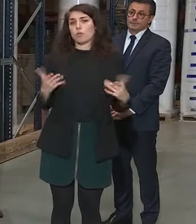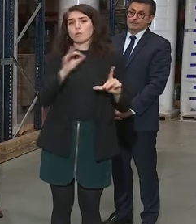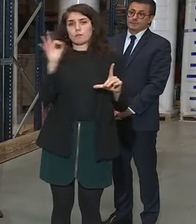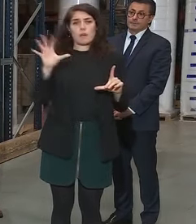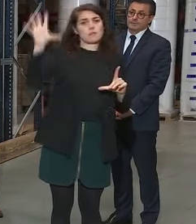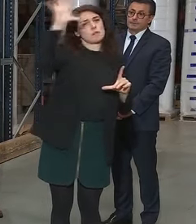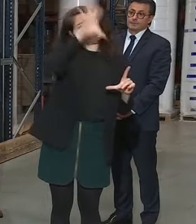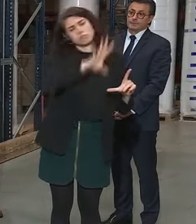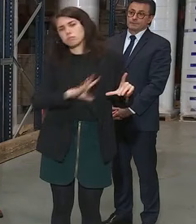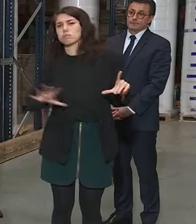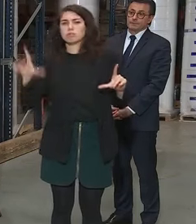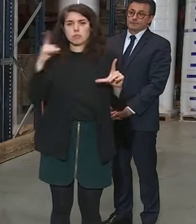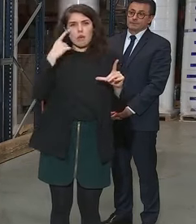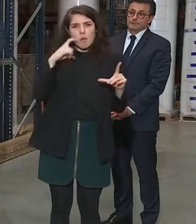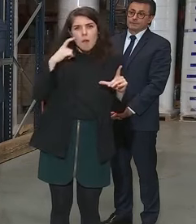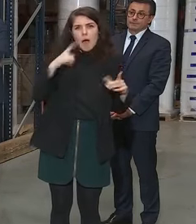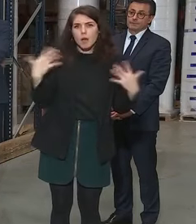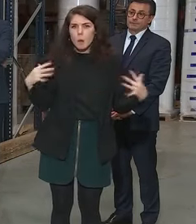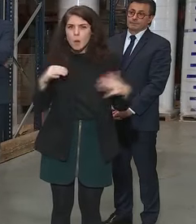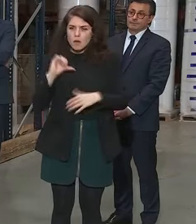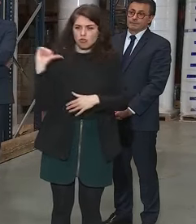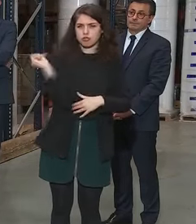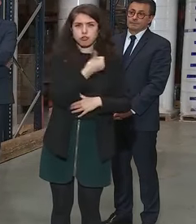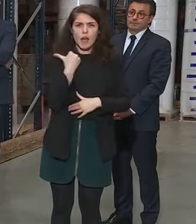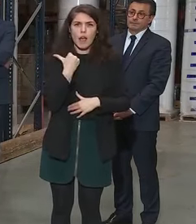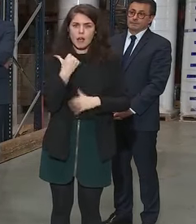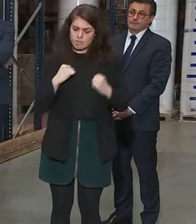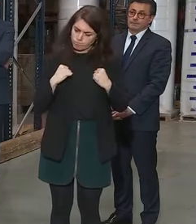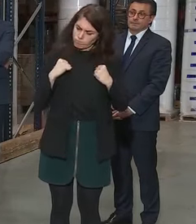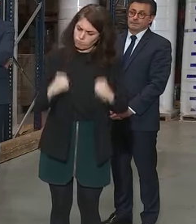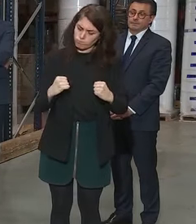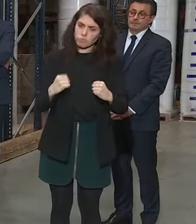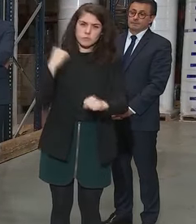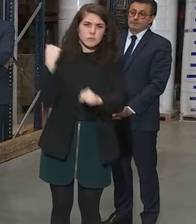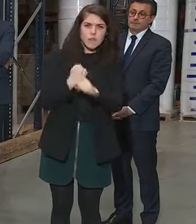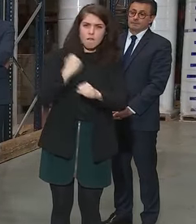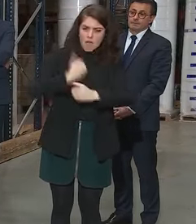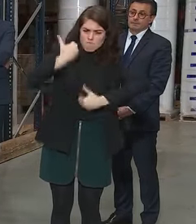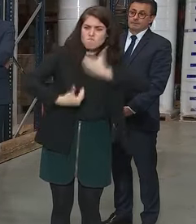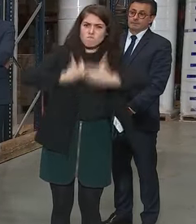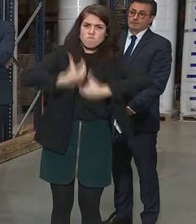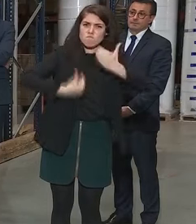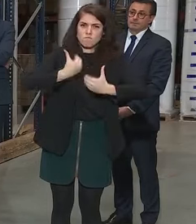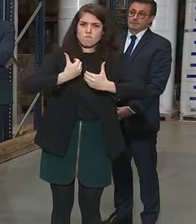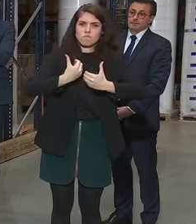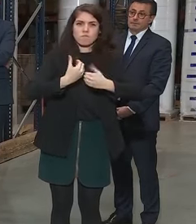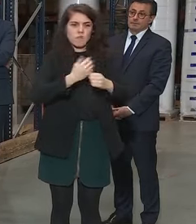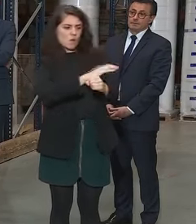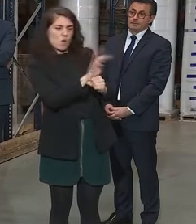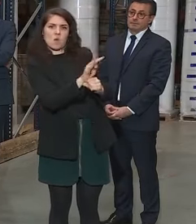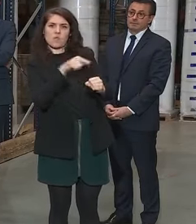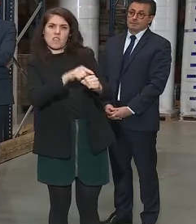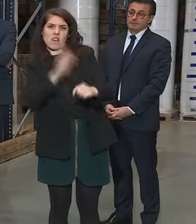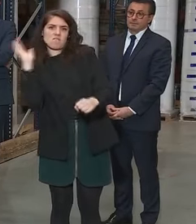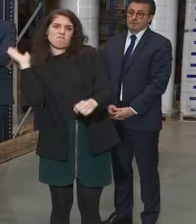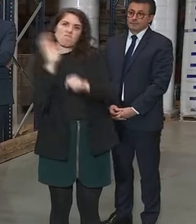France, se déploie avec force et qui nous permettra de gagner contre cet ennemi invisible,